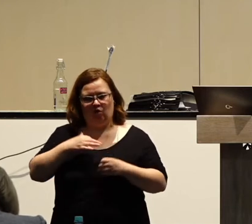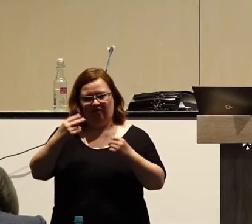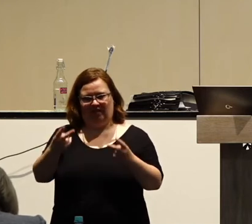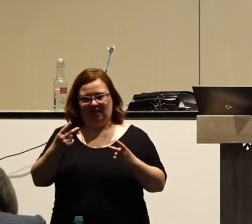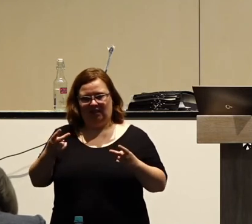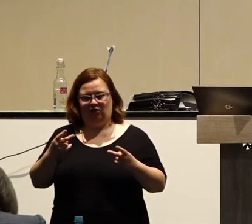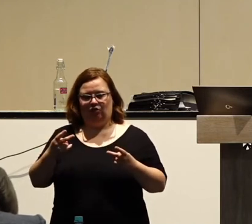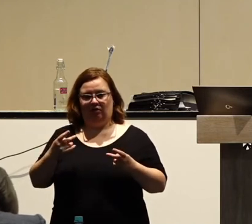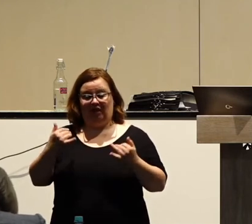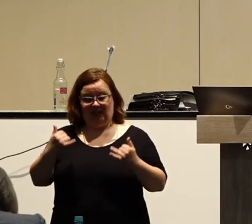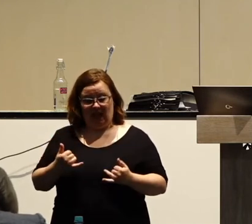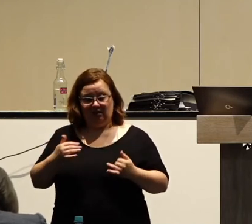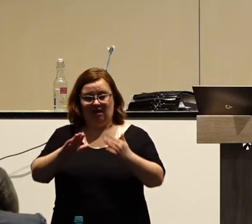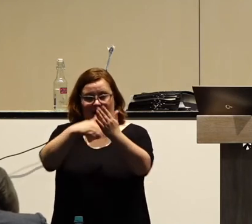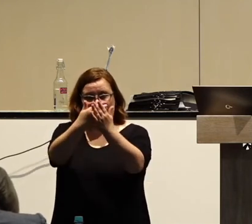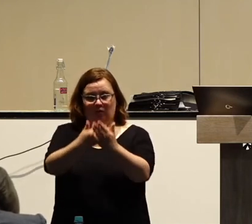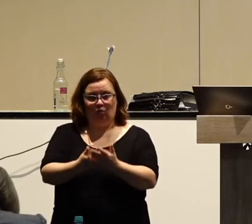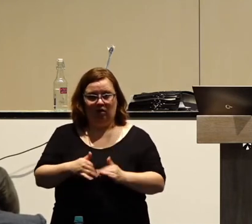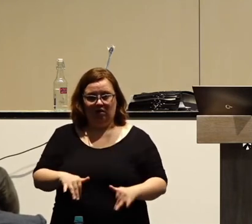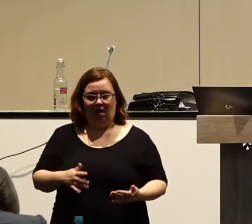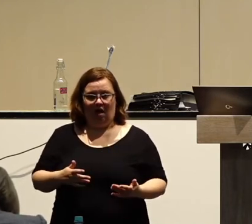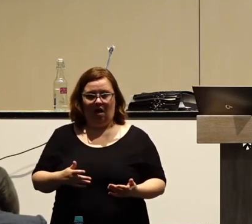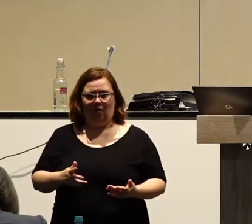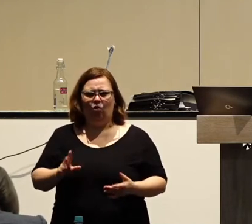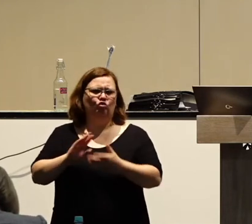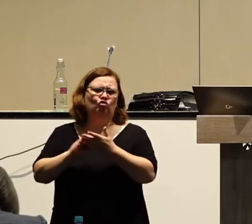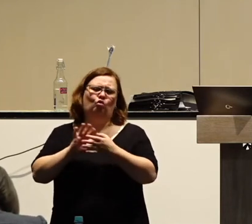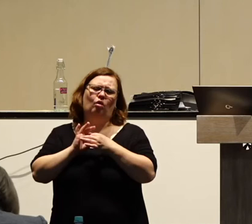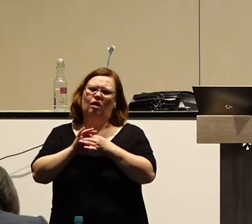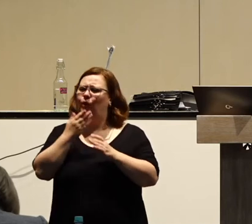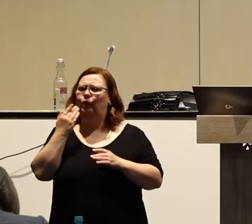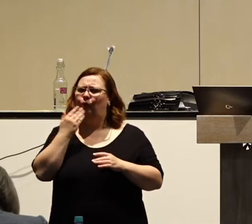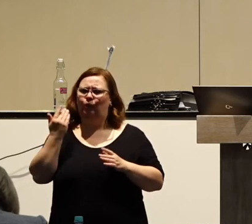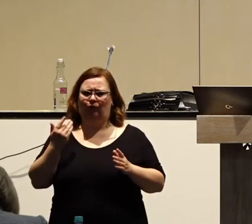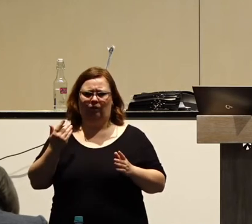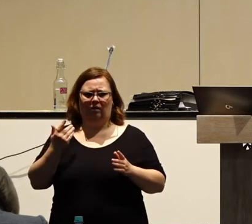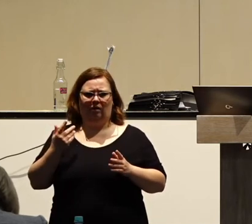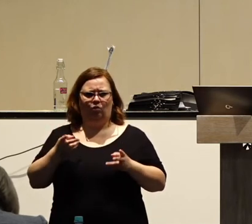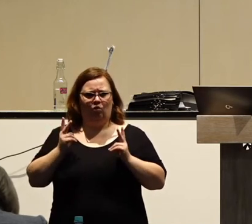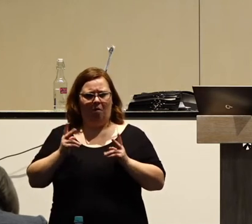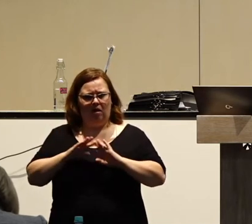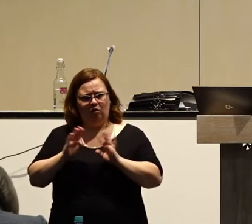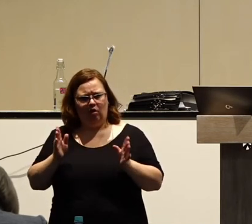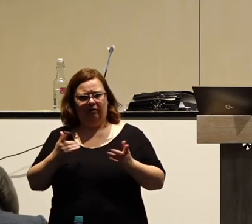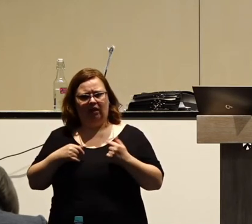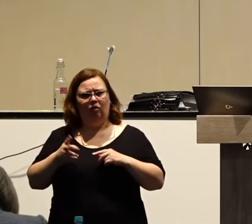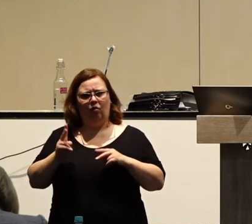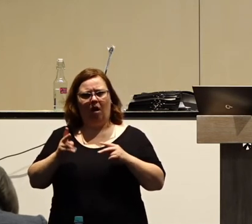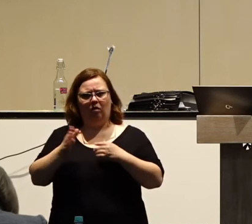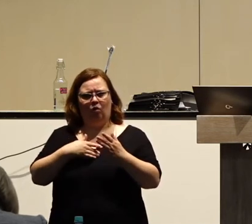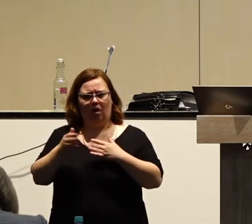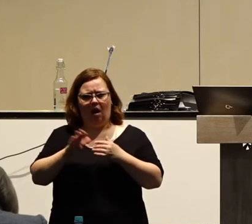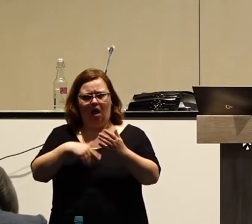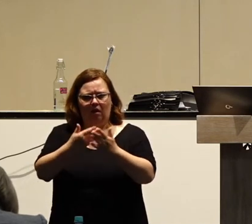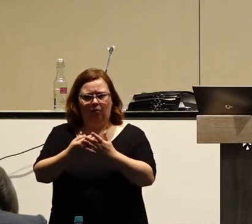dass Dinge jetzt angeboten werden, die gar nicht unbedingt was mit dem Schulunterricht in dem ursprünglichen Sinne zu tun haben, sondern